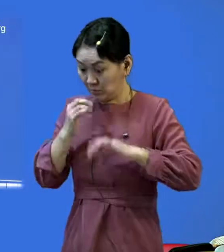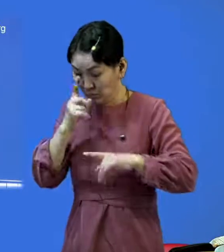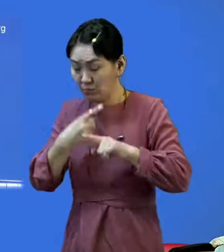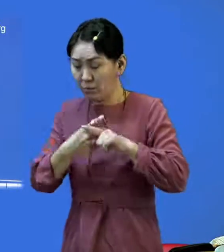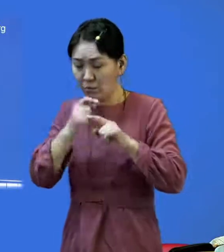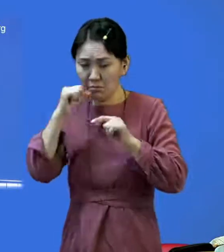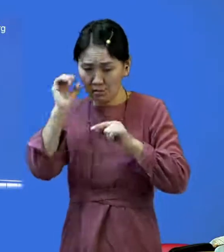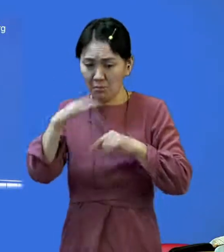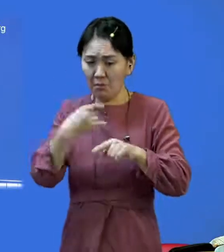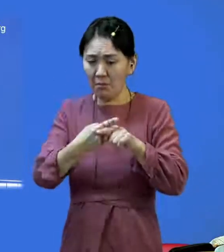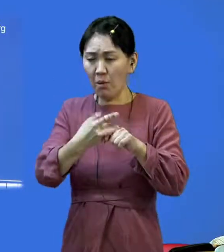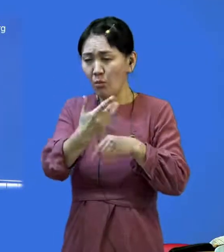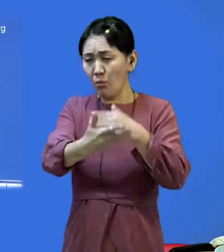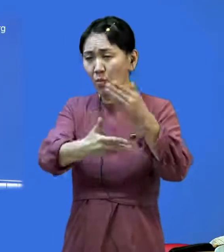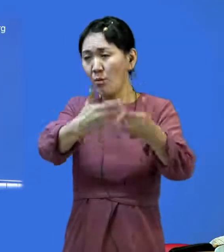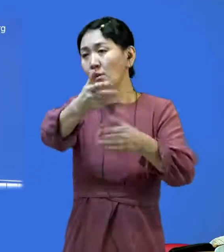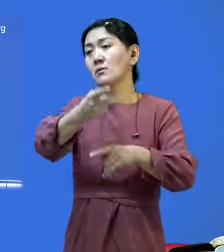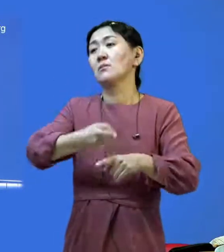хэрэглээл.